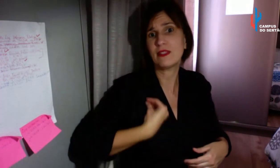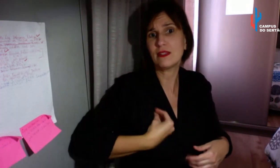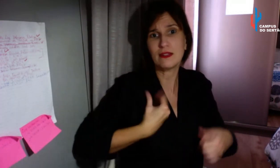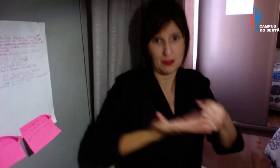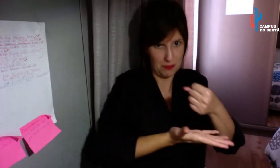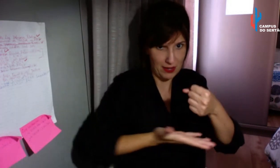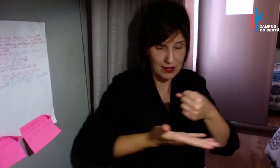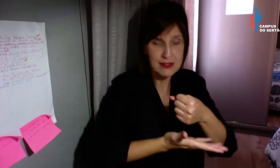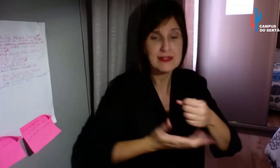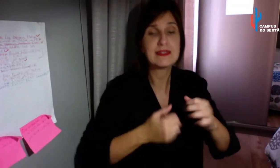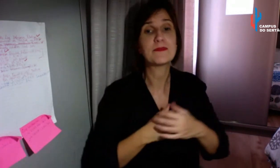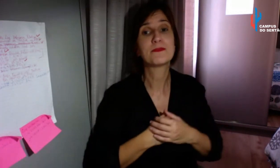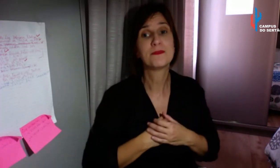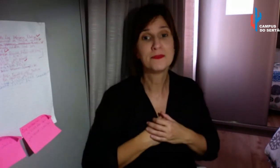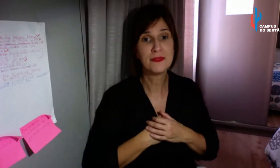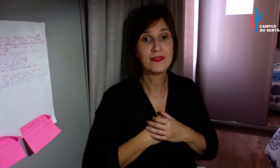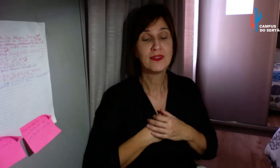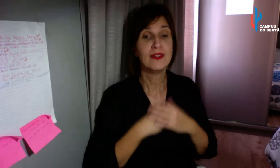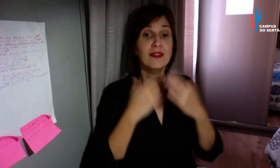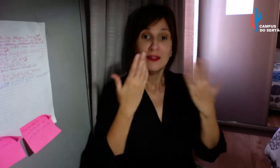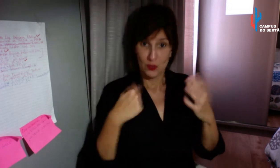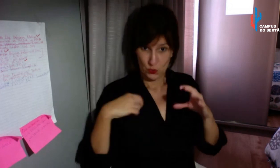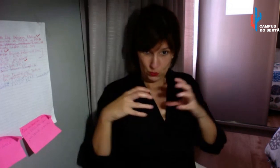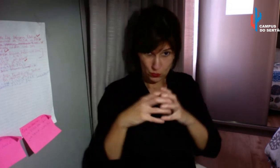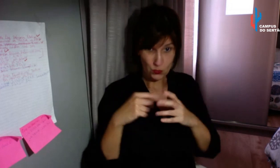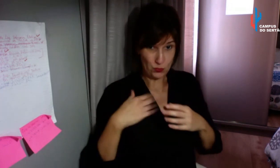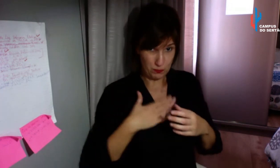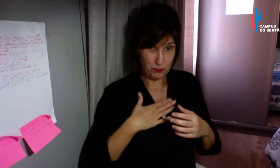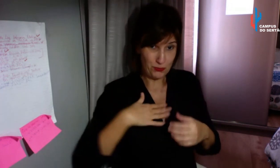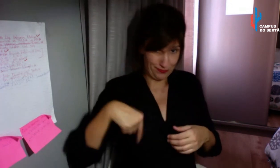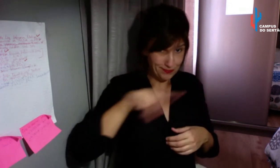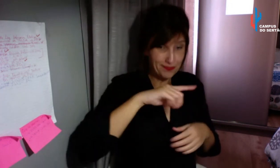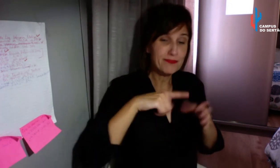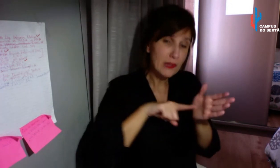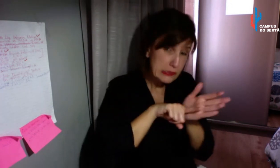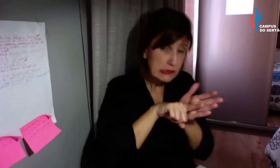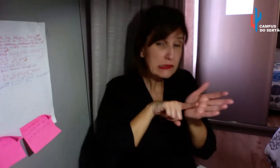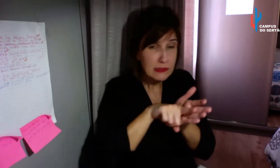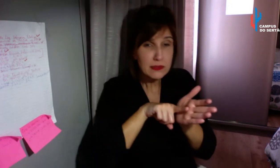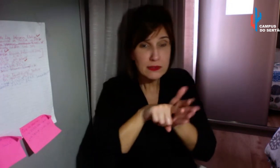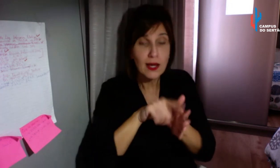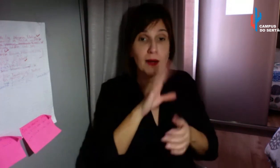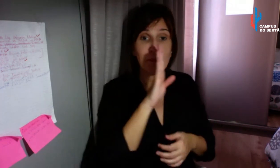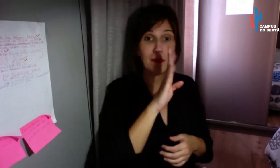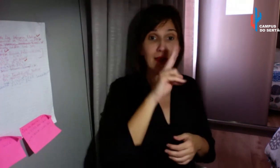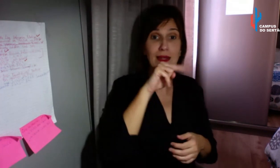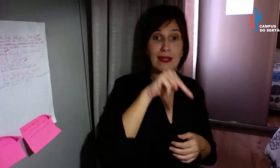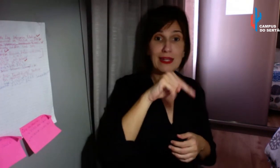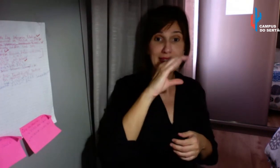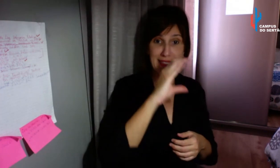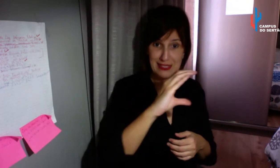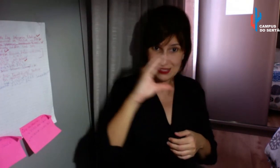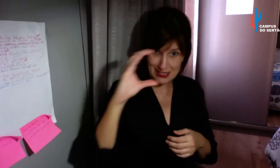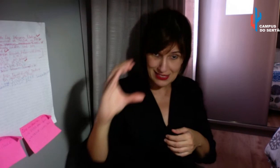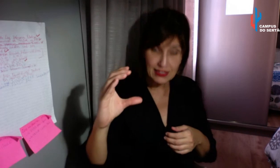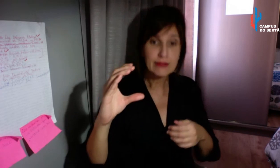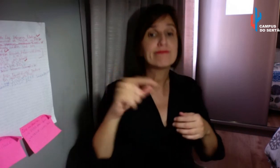É fundamental que possa ser garantido realmente todos os direitos básicos às